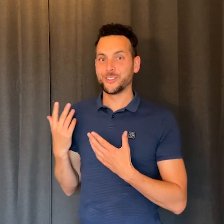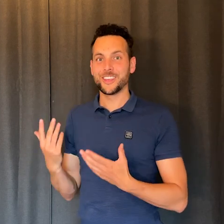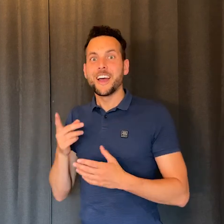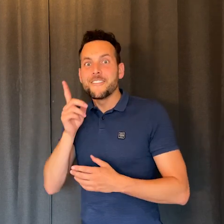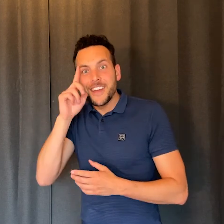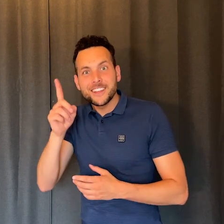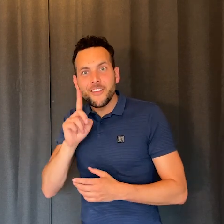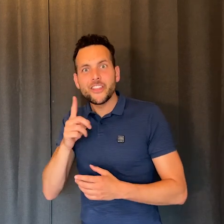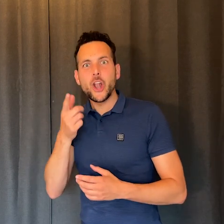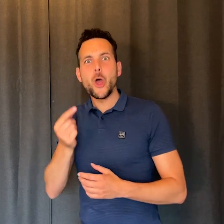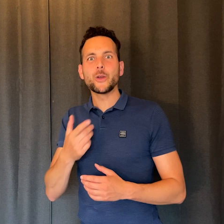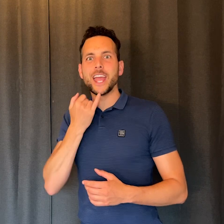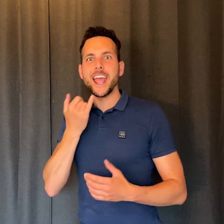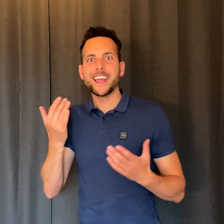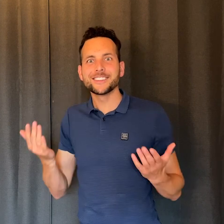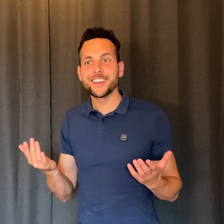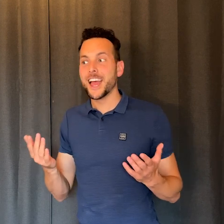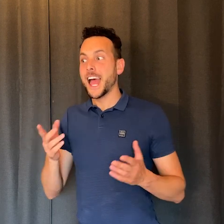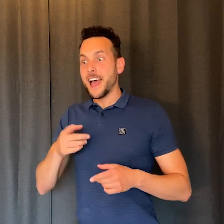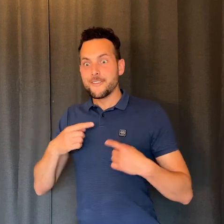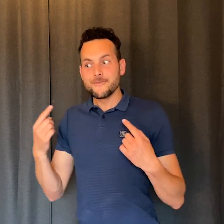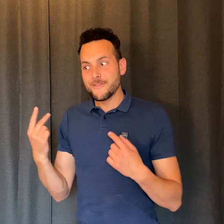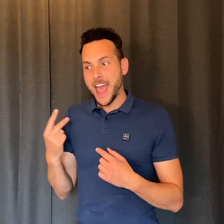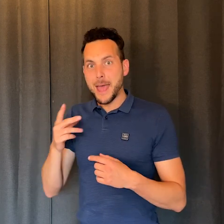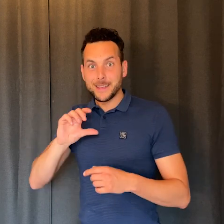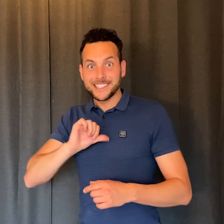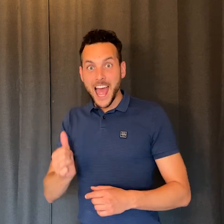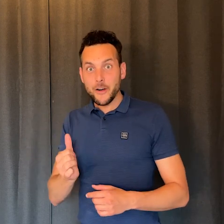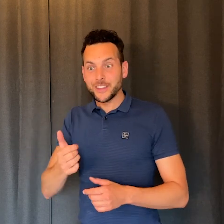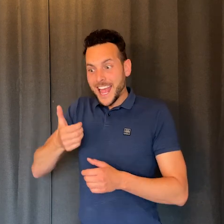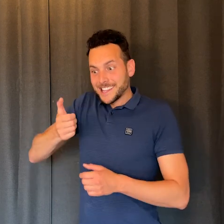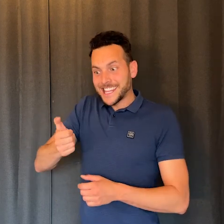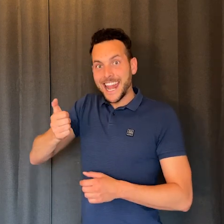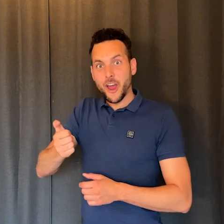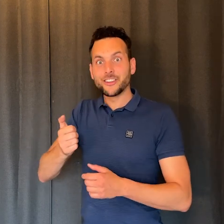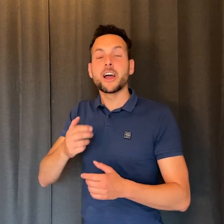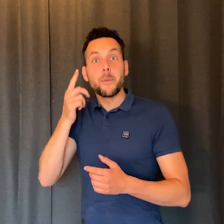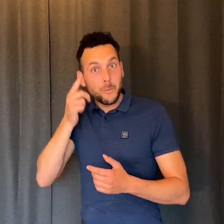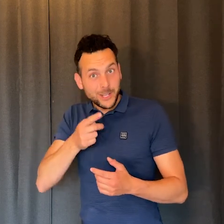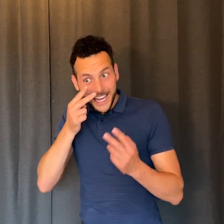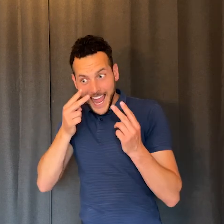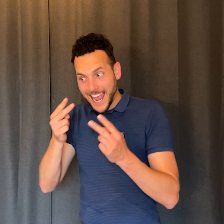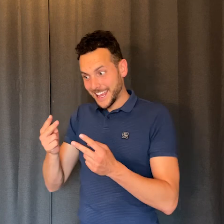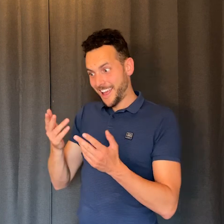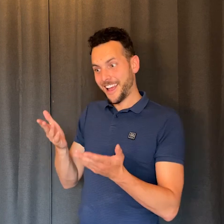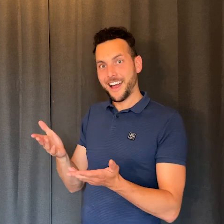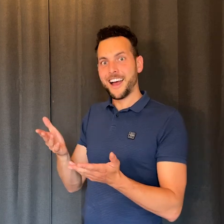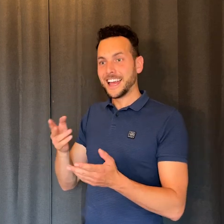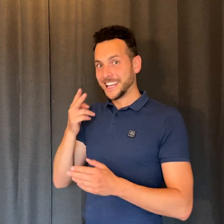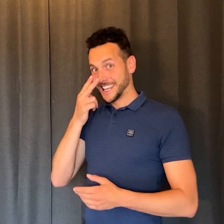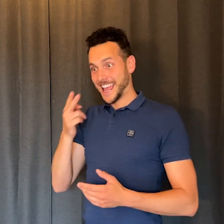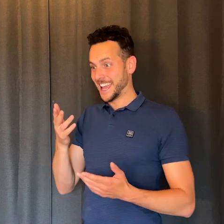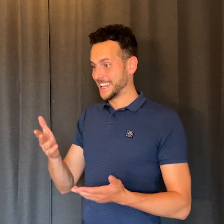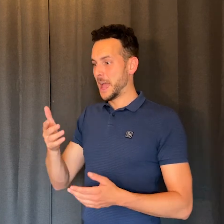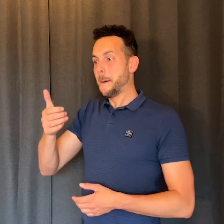is? Kom. We hebben zelfs echt scanners voor de boeken. Moet je kijken. Kijk, dit zijn ze. Ik noem hem